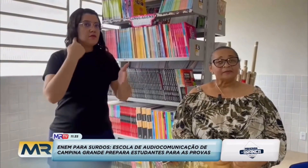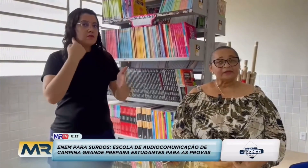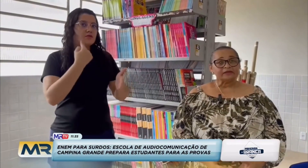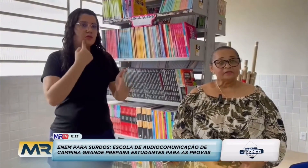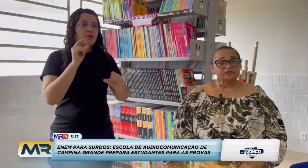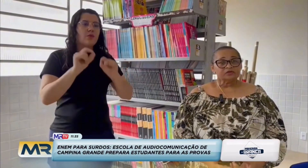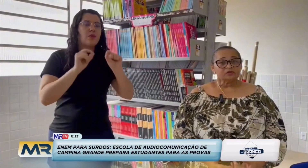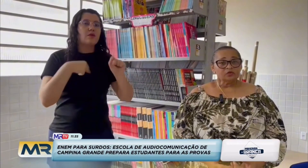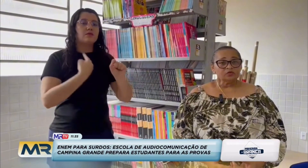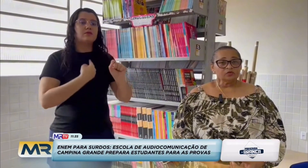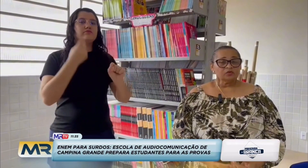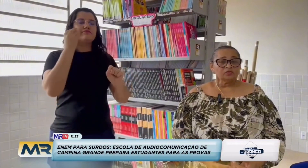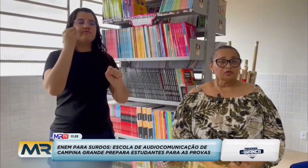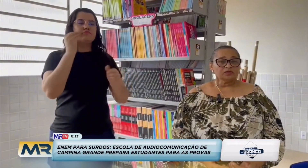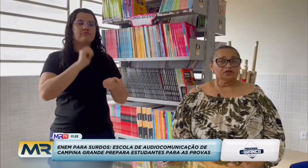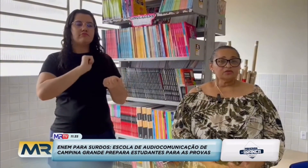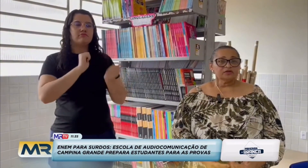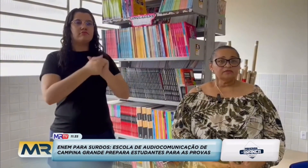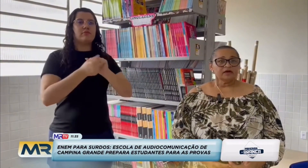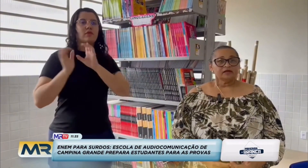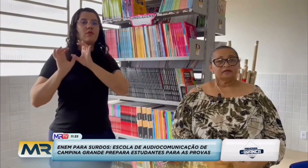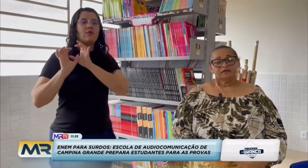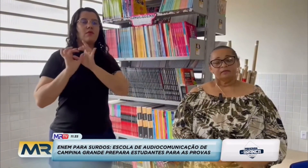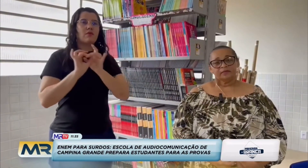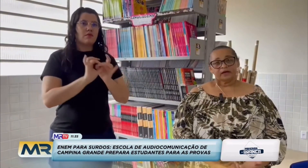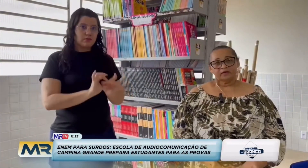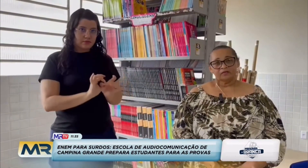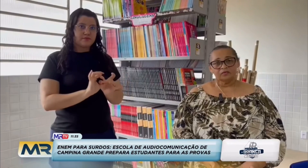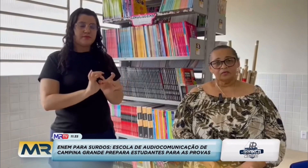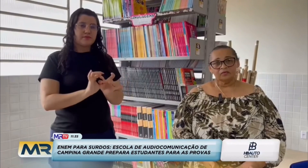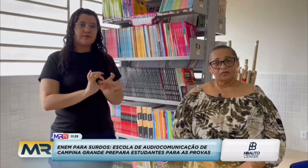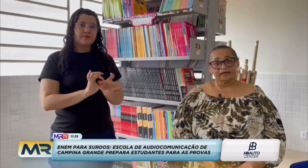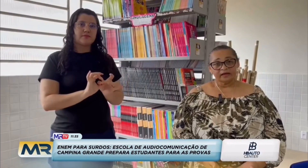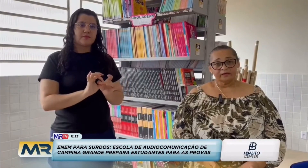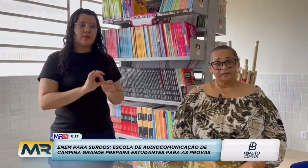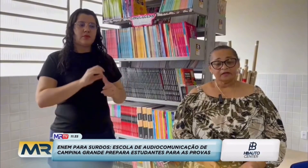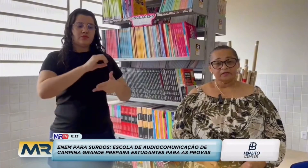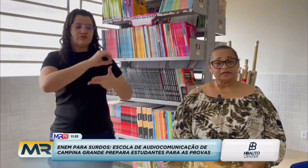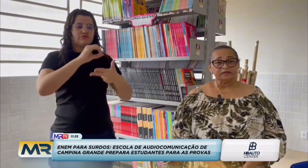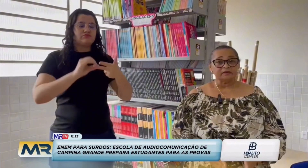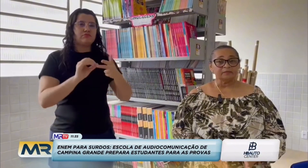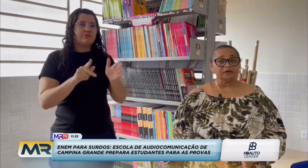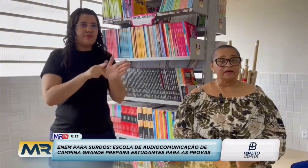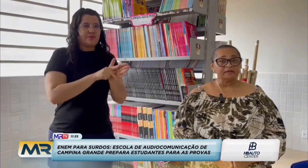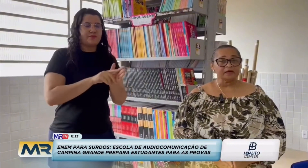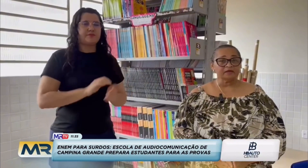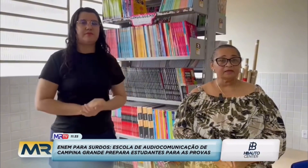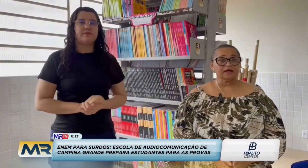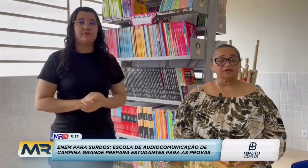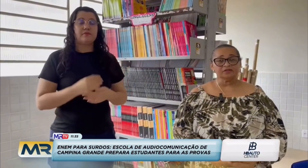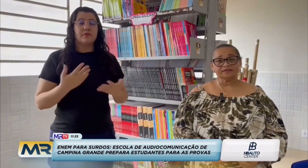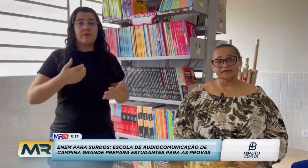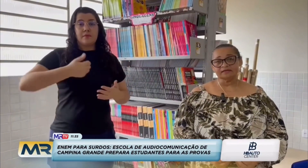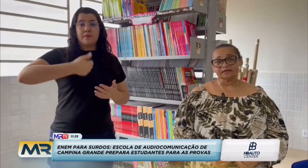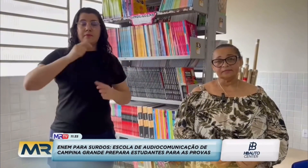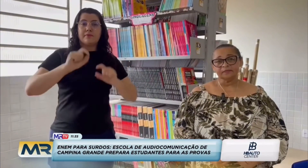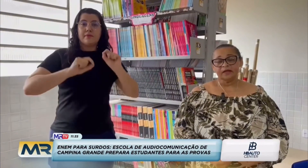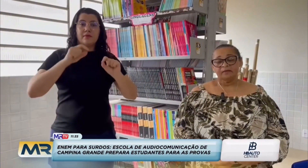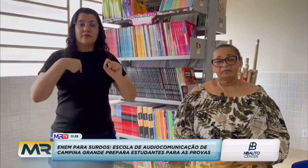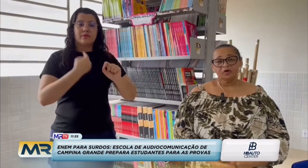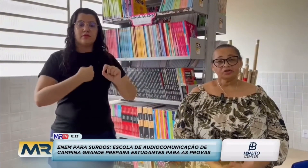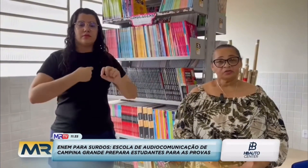nós adaptamos todo o contexto que vem para o Enem. Então, assim, primeiramente, a gente